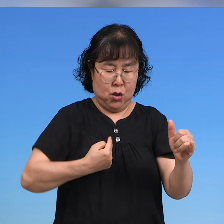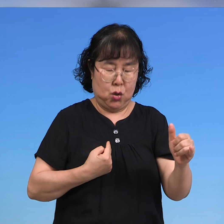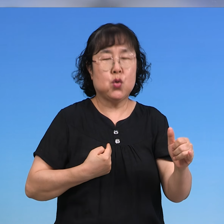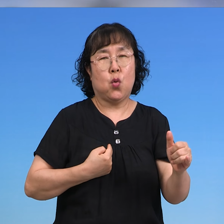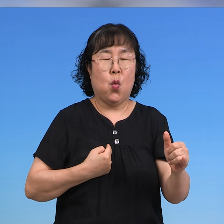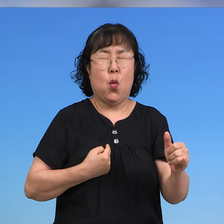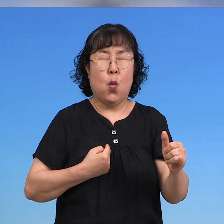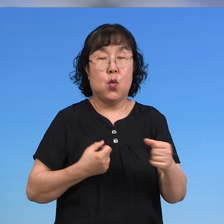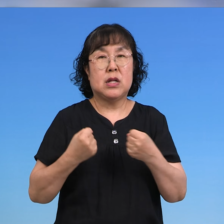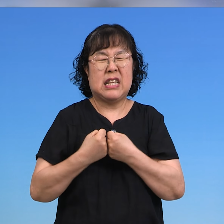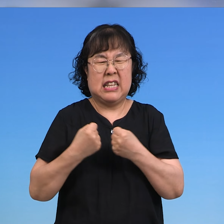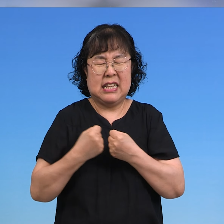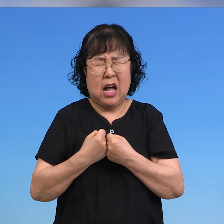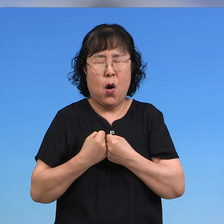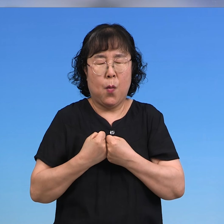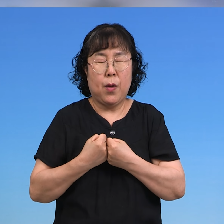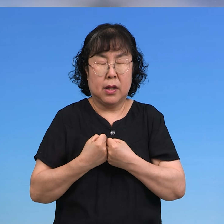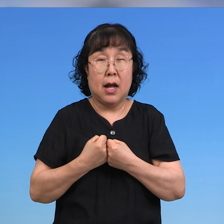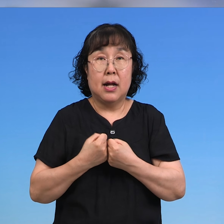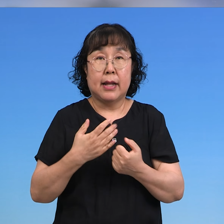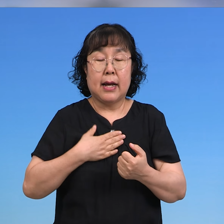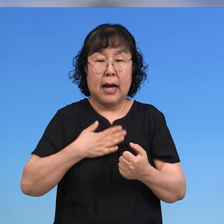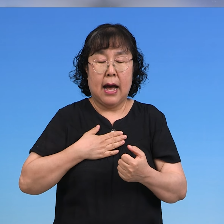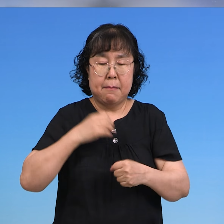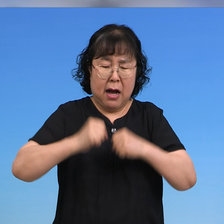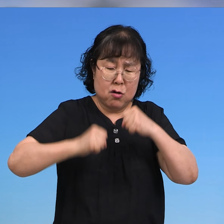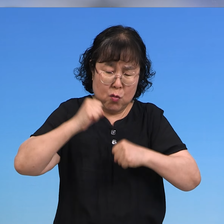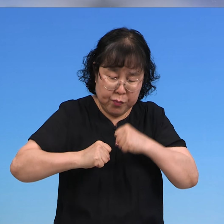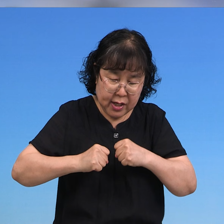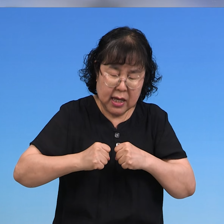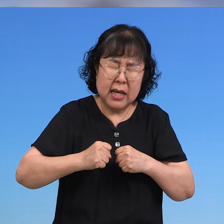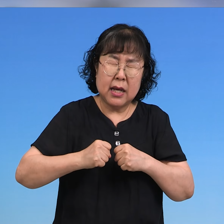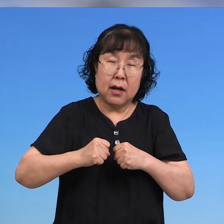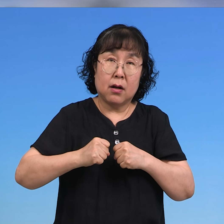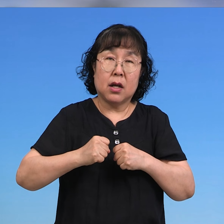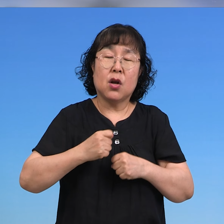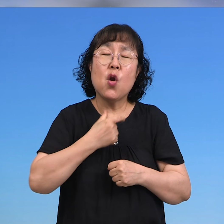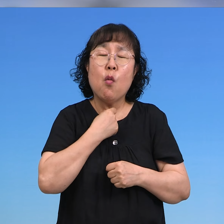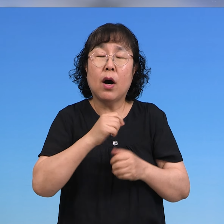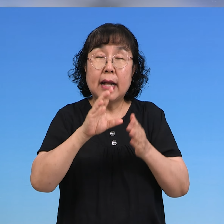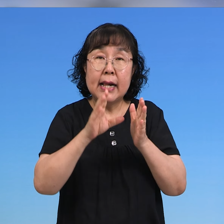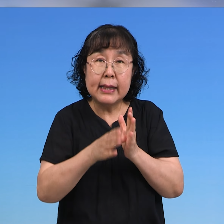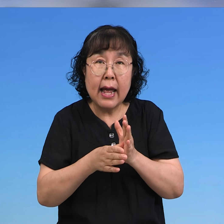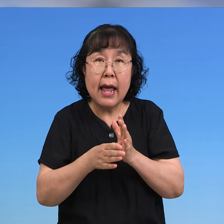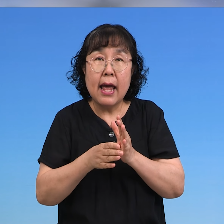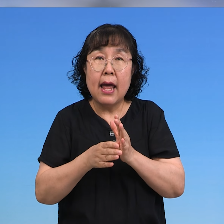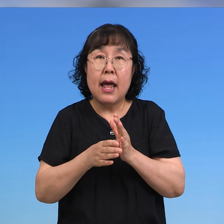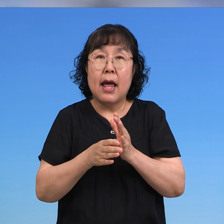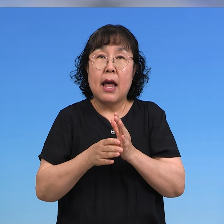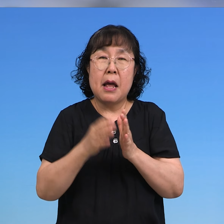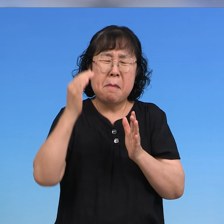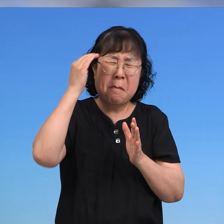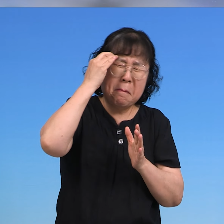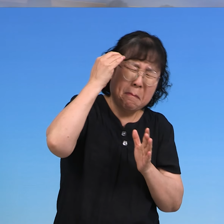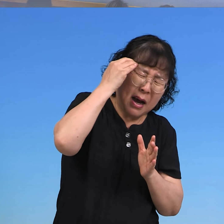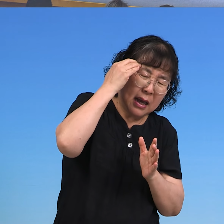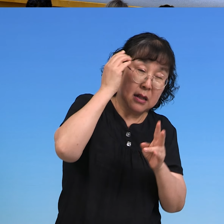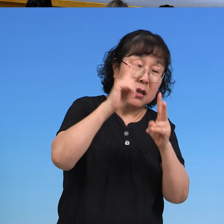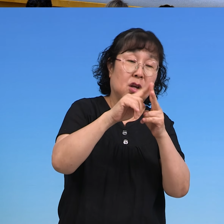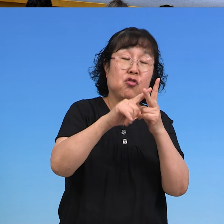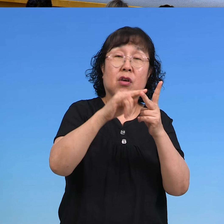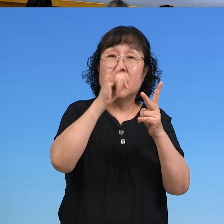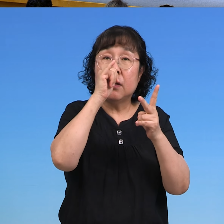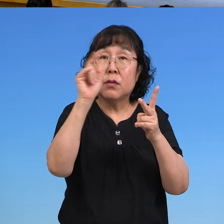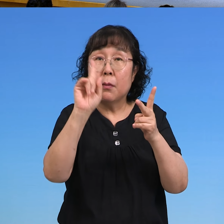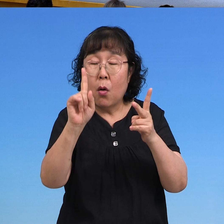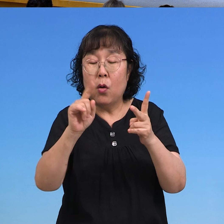가지 문제가 있는데요 내가 움직이려고 하면 바로 작동되는 악한 두 가지가 있어요. 하나 그 중에 하나가 바로